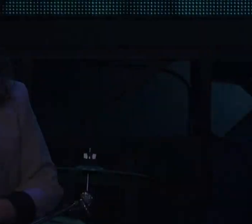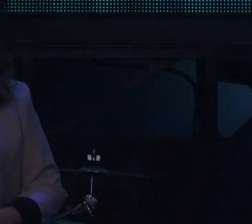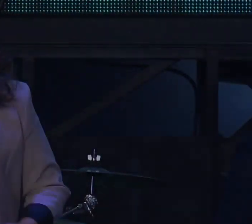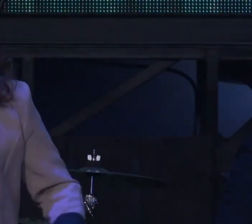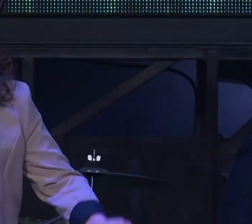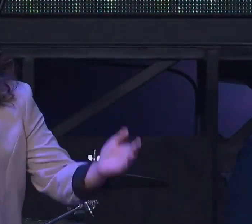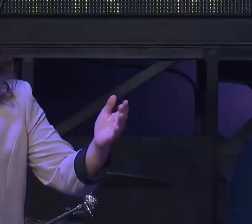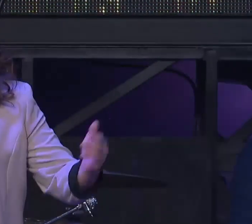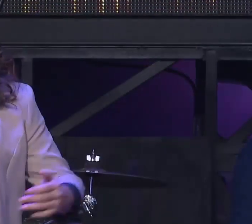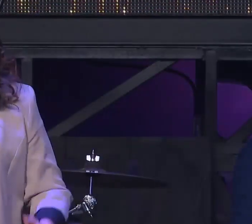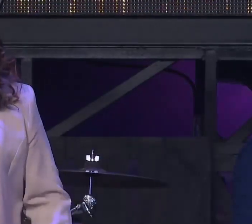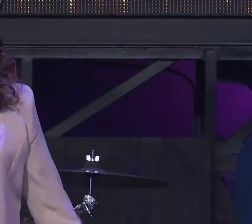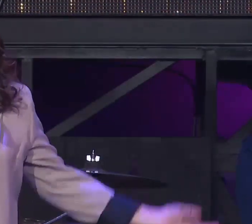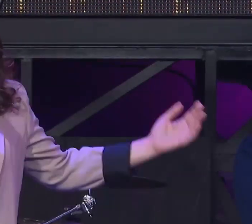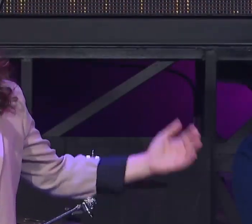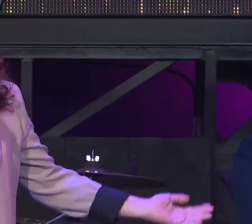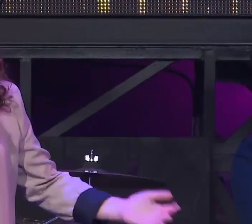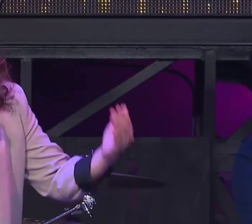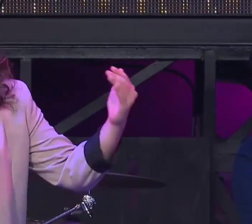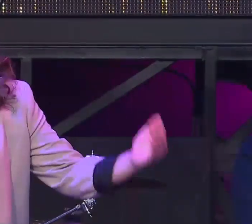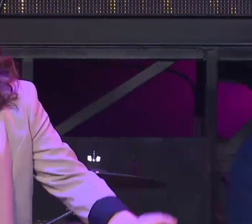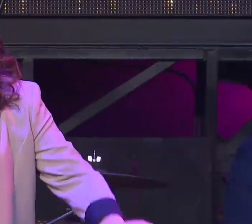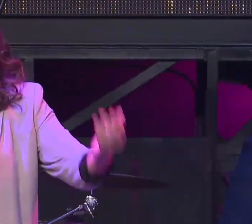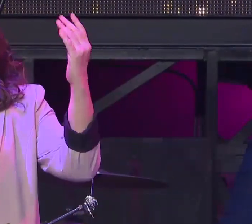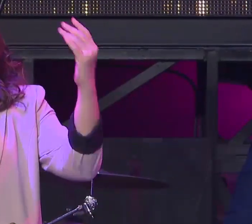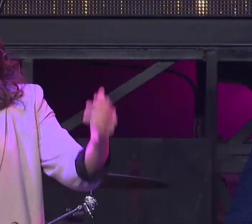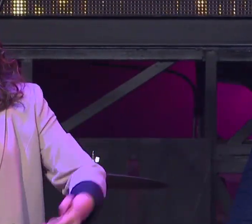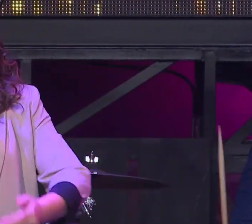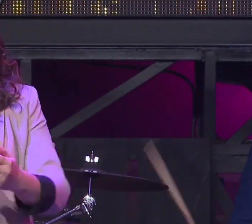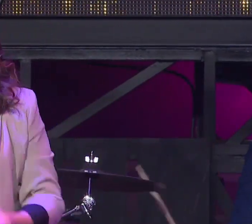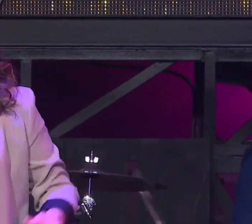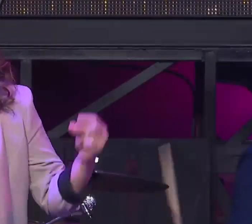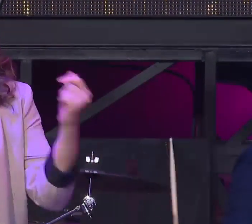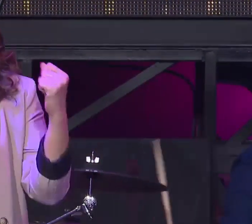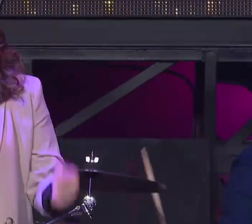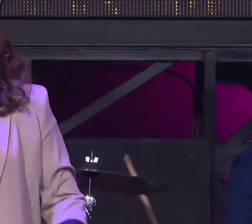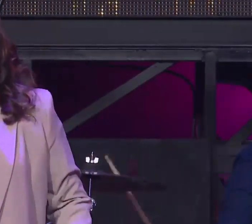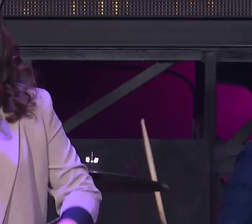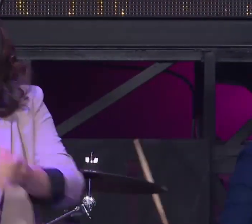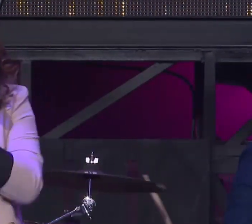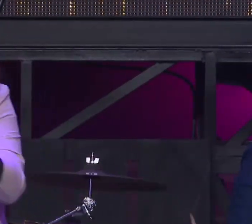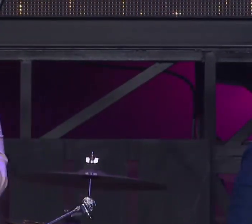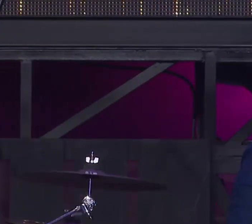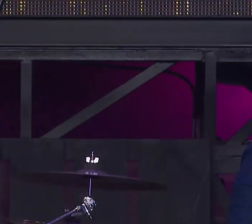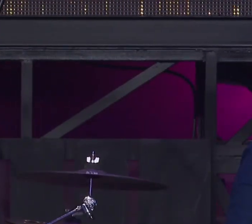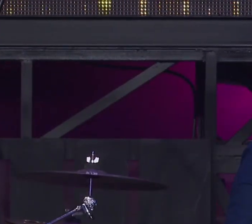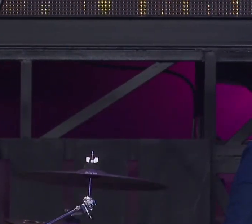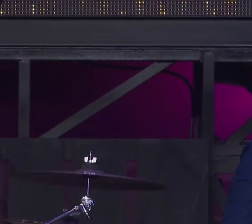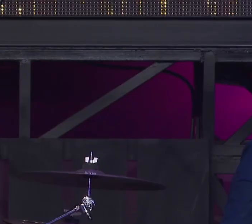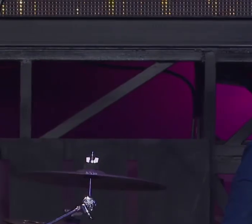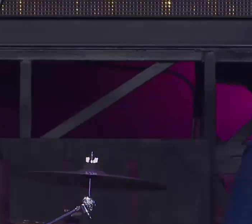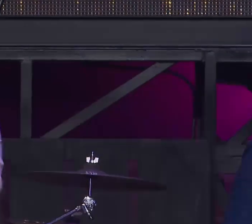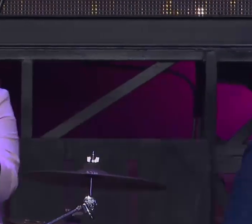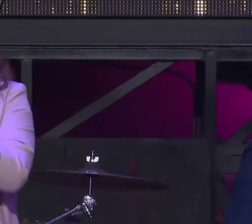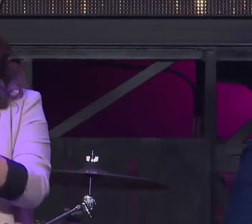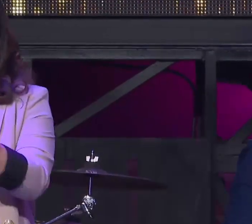Mari jemaat Tuhan, kita sama-sama bangkit berdiri. Kita memuji Tuhan, kita meninggikan Tuhan Allah yang setia. Haleluya.